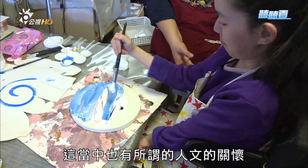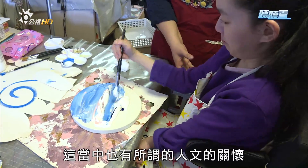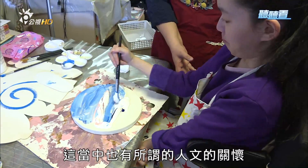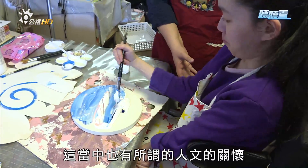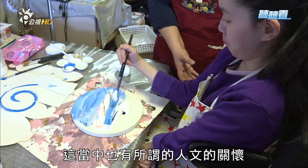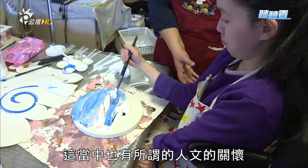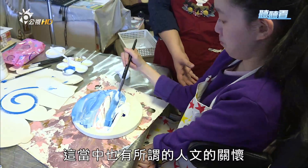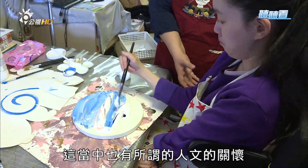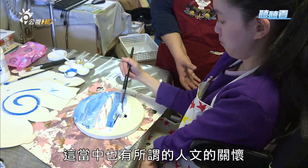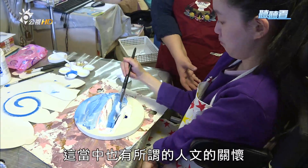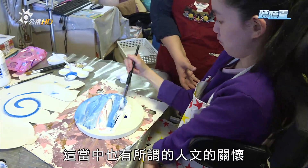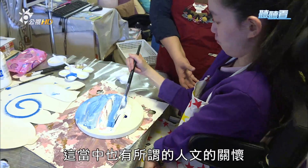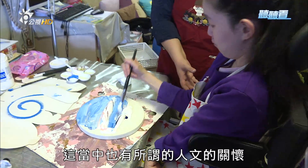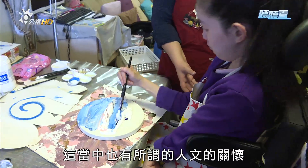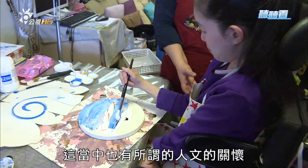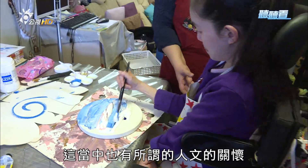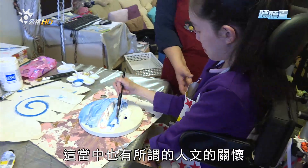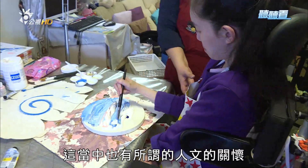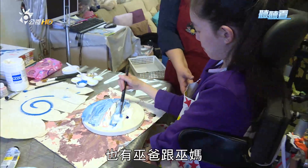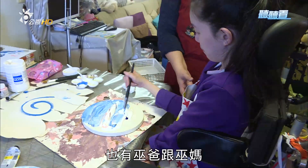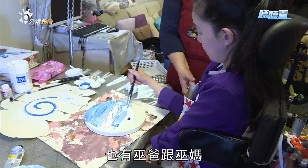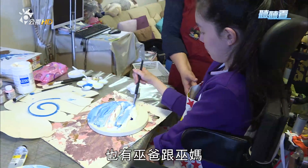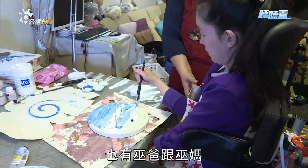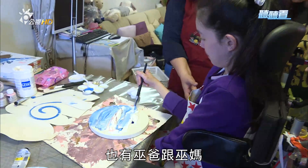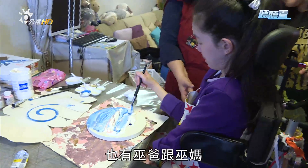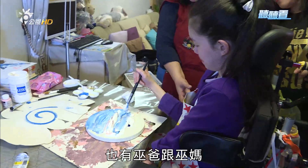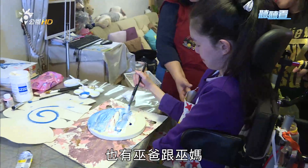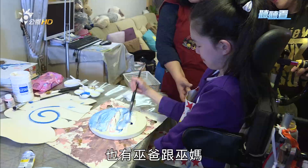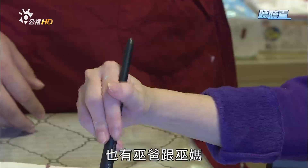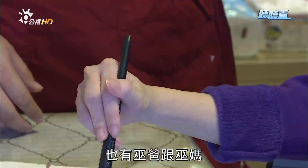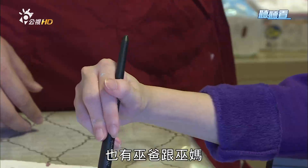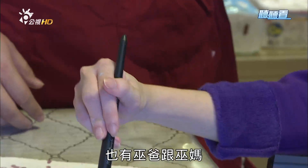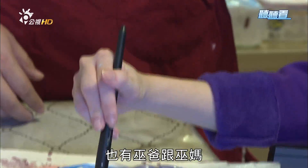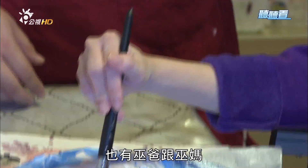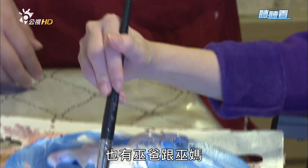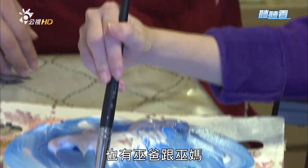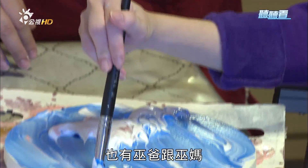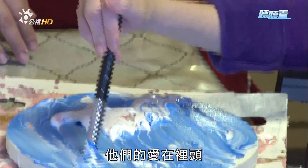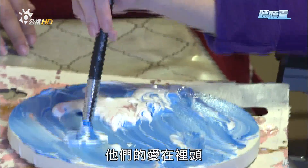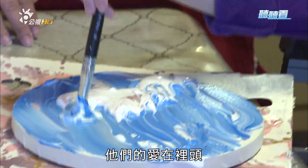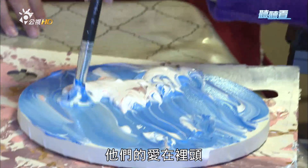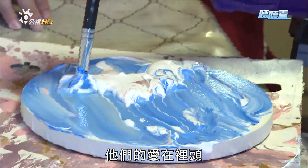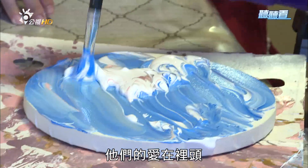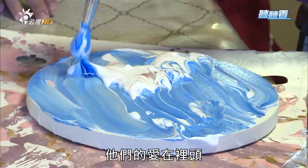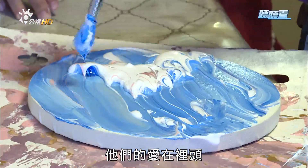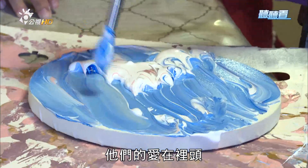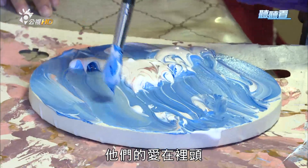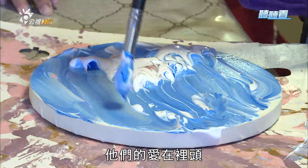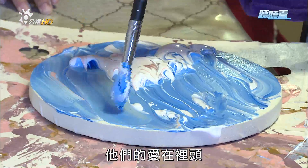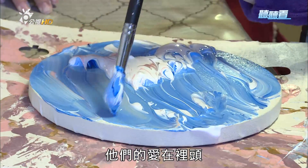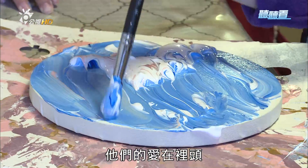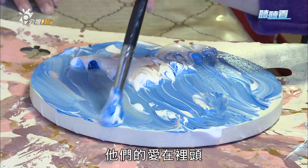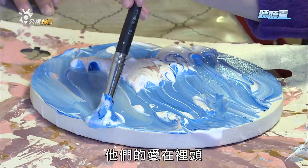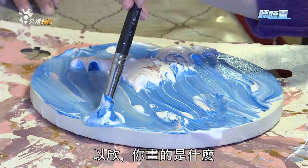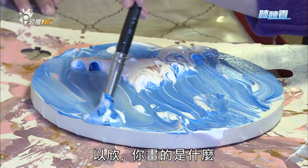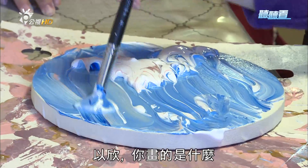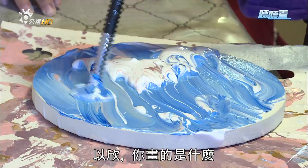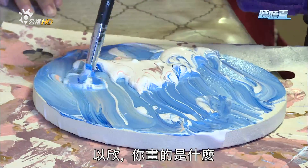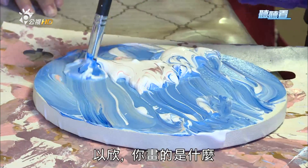有所谓的人文的关怀，那也有乌爸跟乌妈他们的爱在里头。你心里画的是什